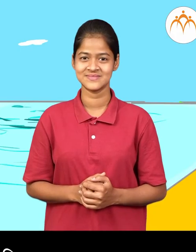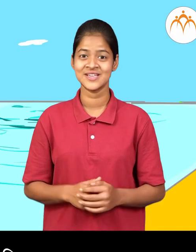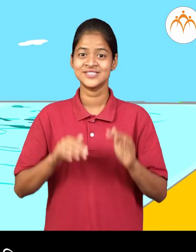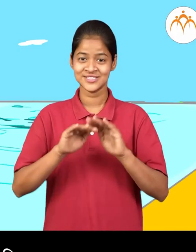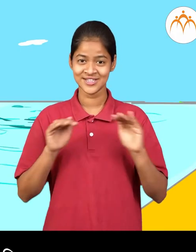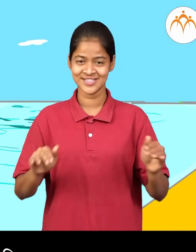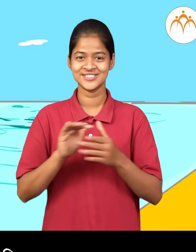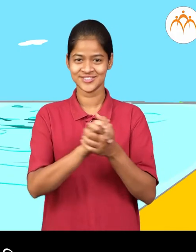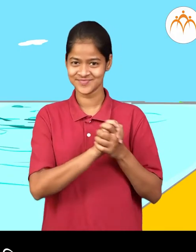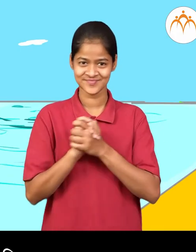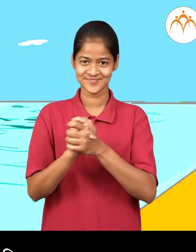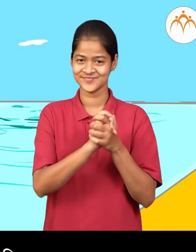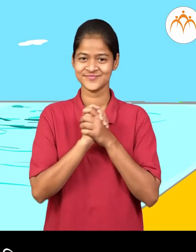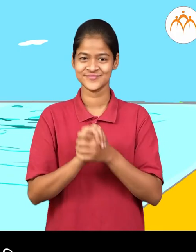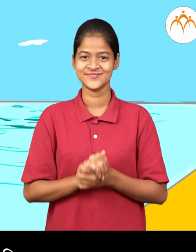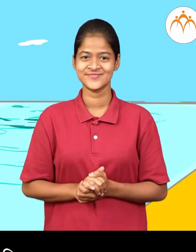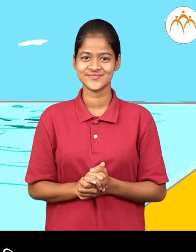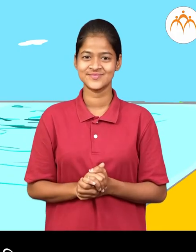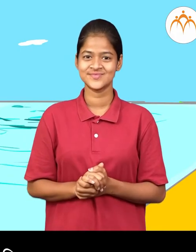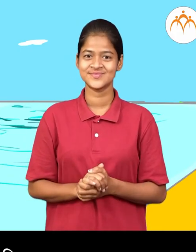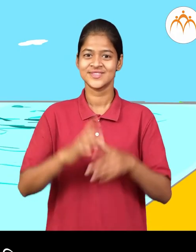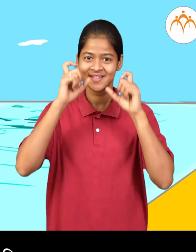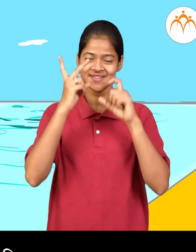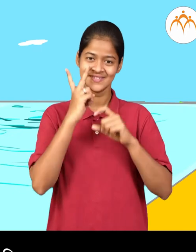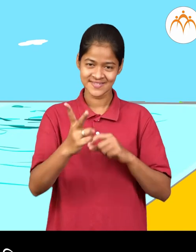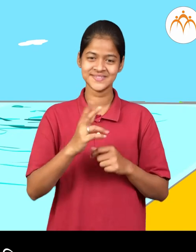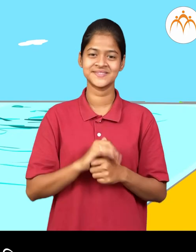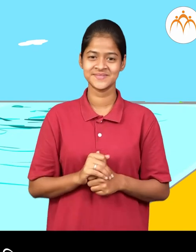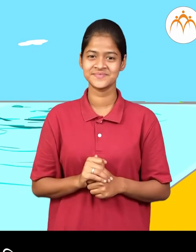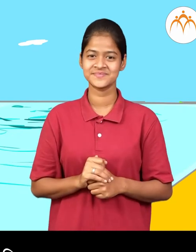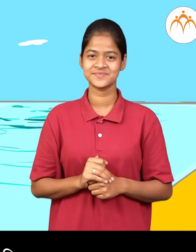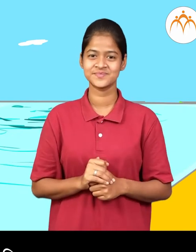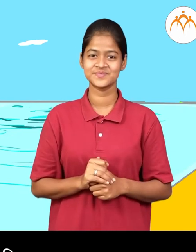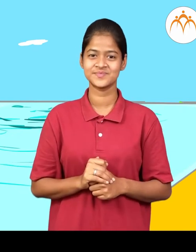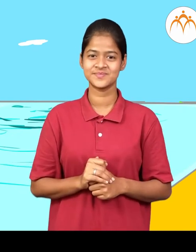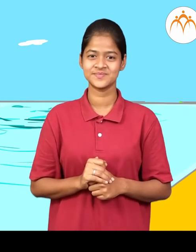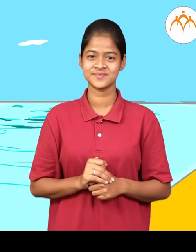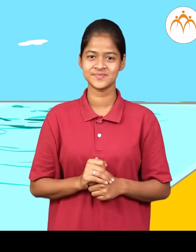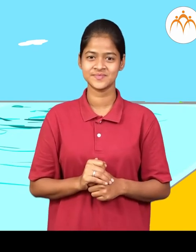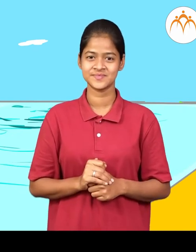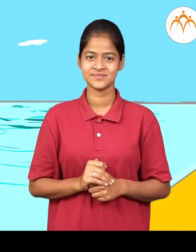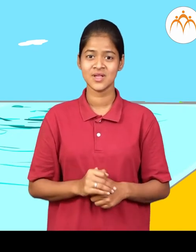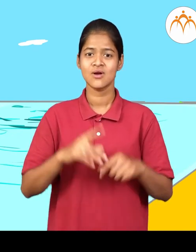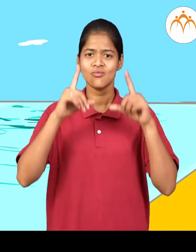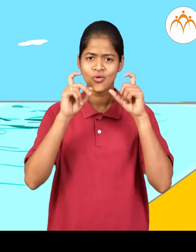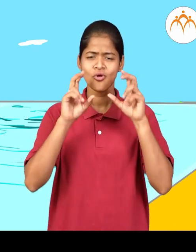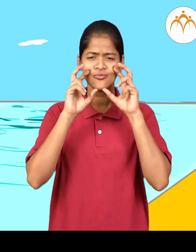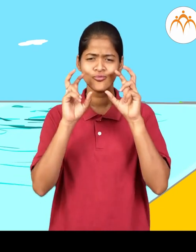कि बाल मित्रानो आप पर है चित्रपात हो कि चित्रांश यह को